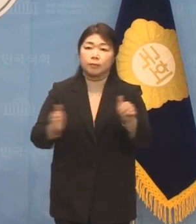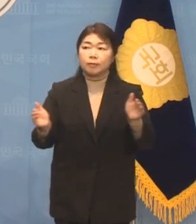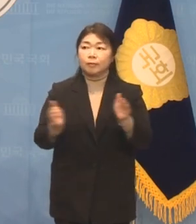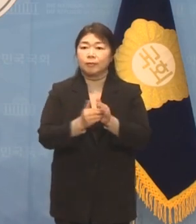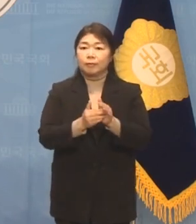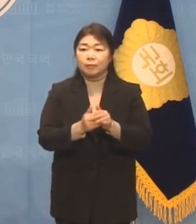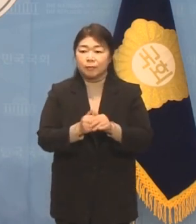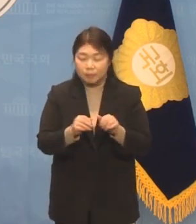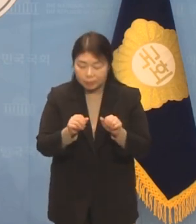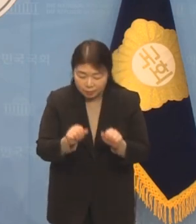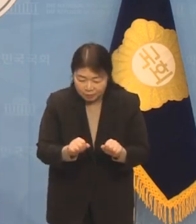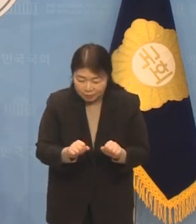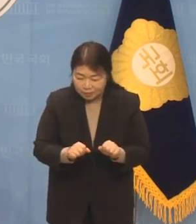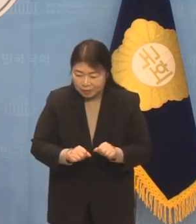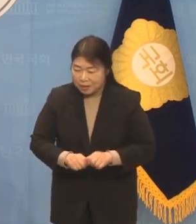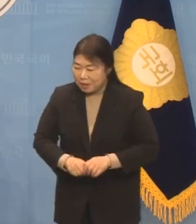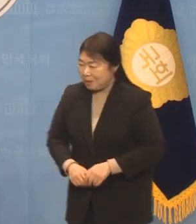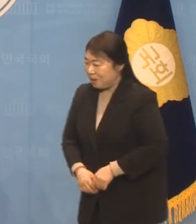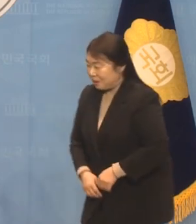이상입니다.